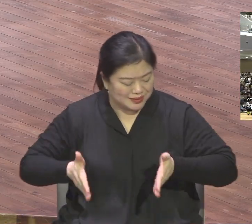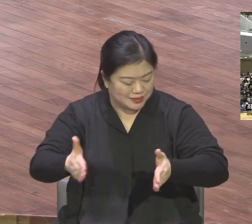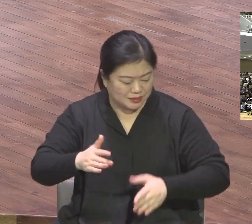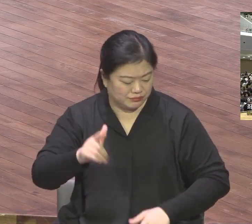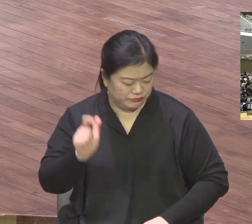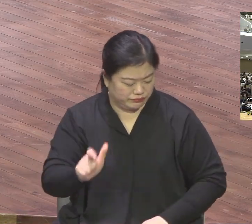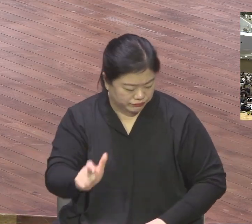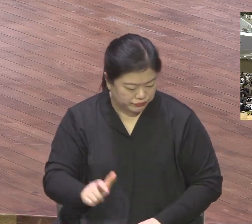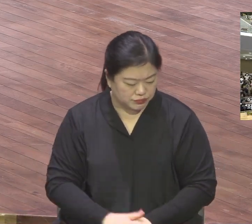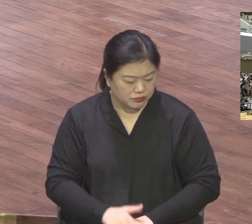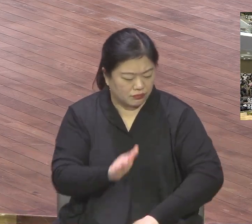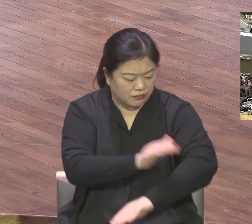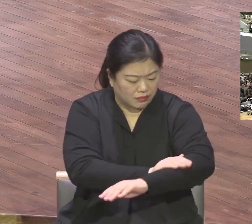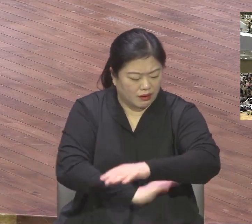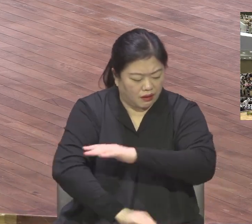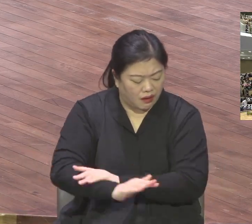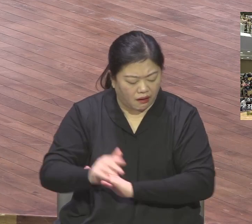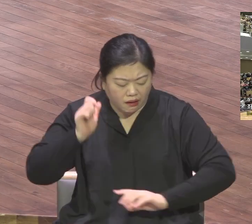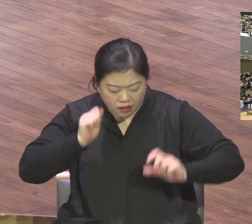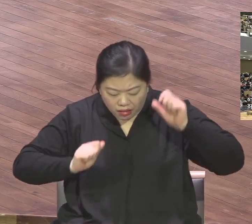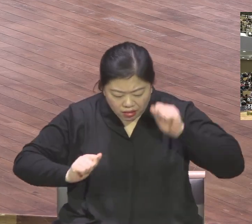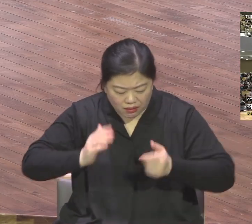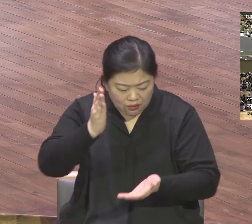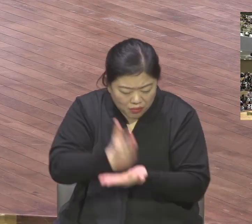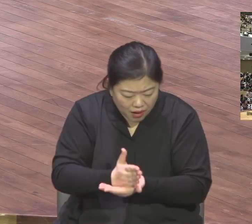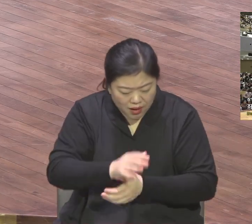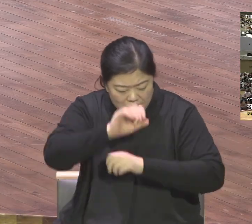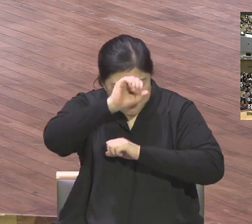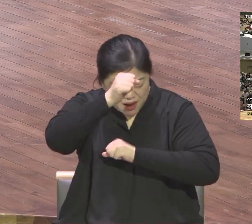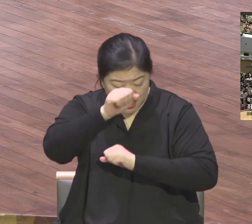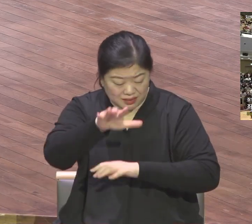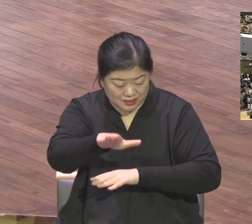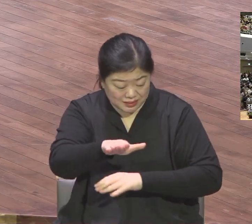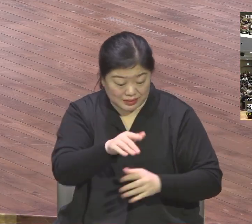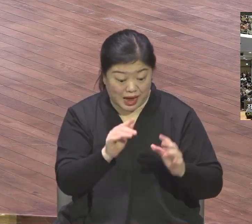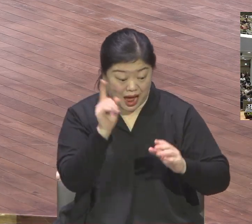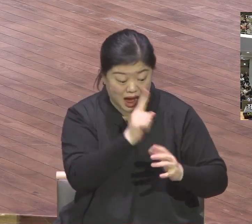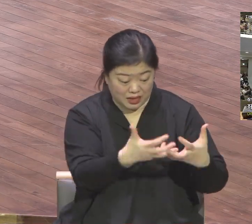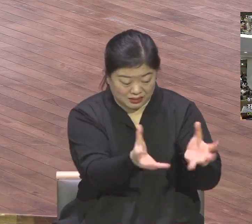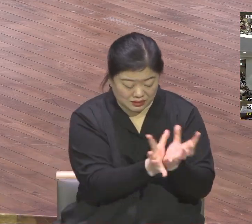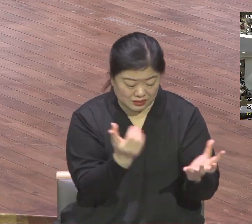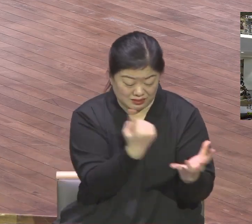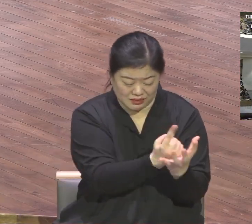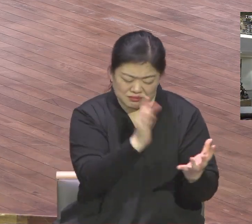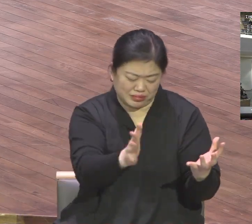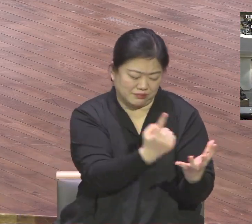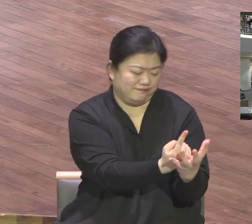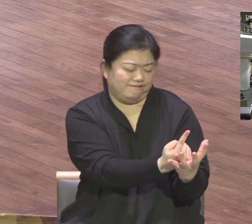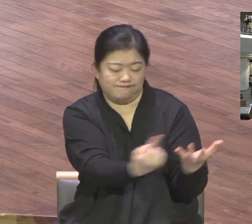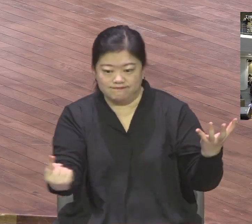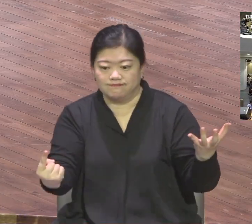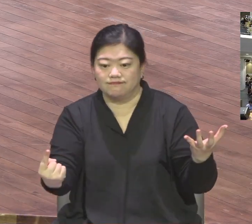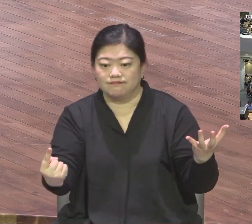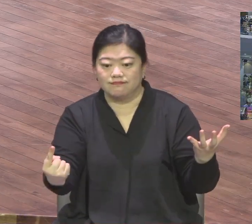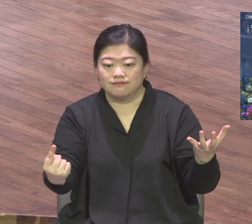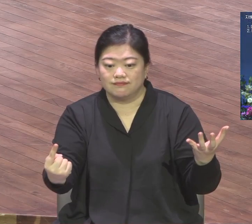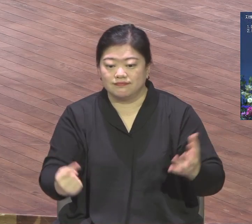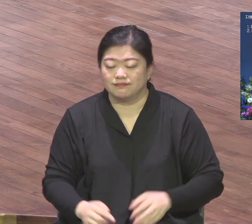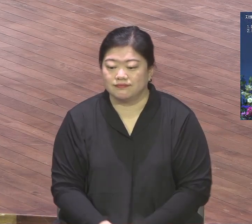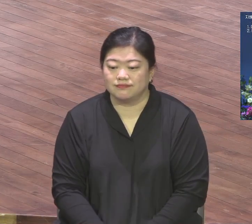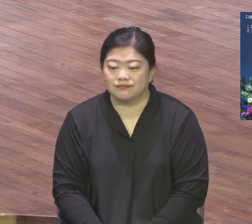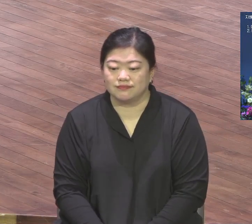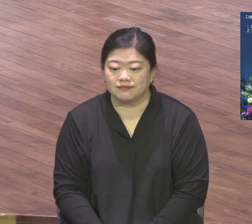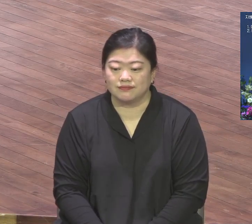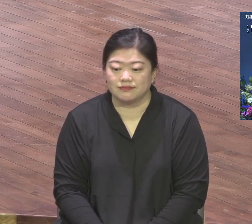하라. 좌로나 우로나 치우치지 말고 너 발을 악에서 떠나게 하라. 자, 솔로몬은 이런 마음